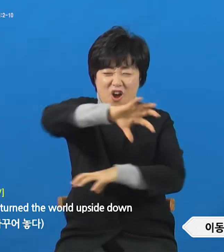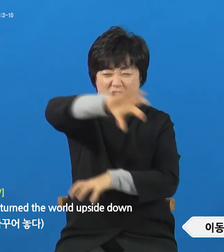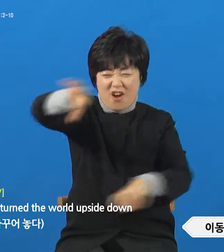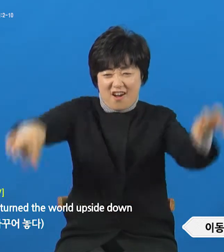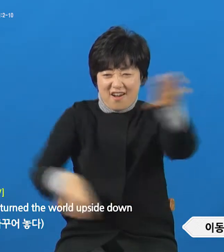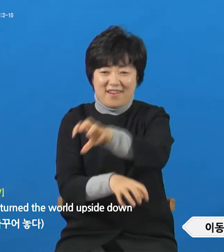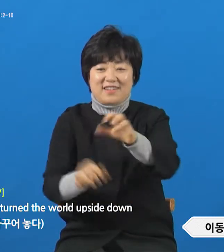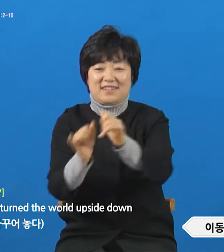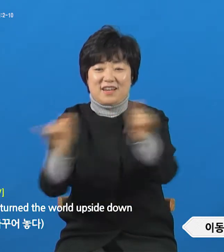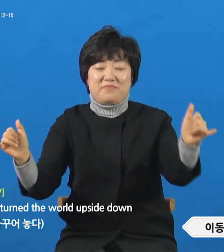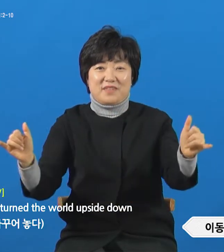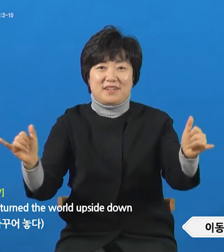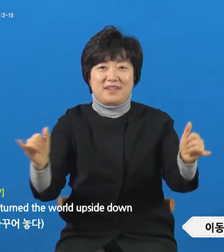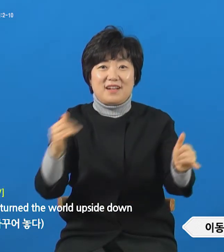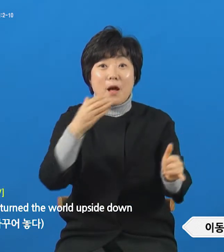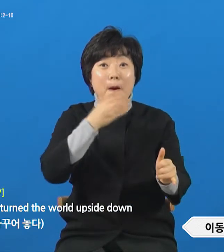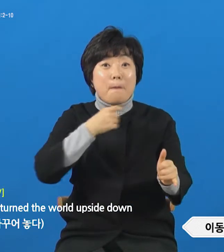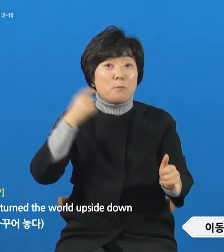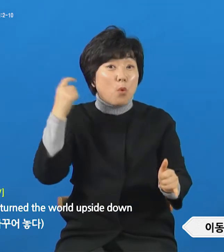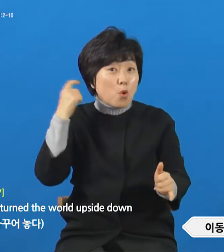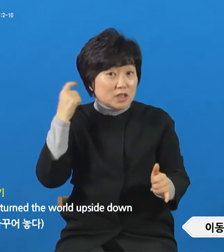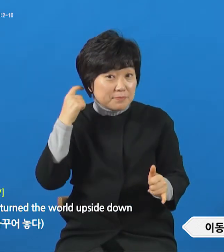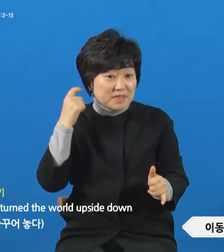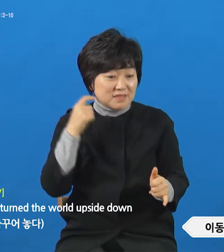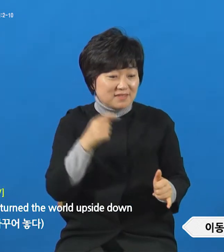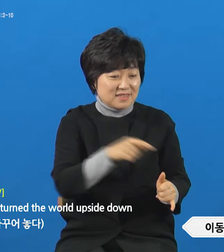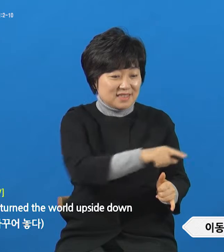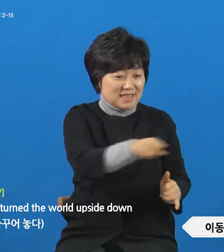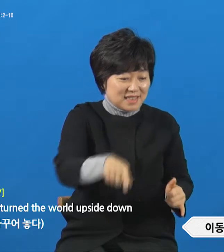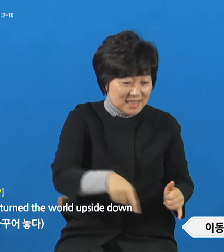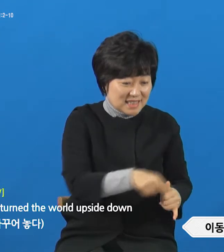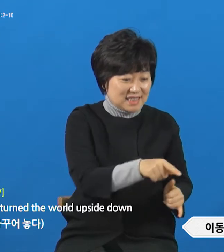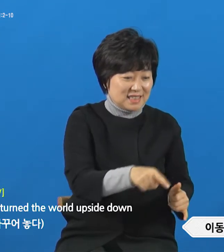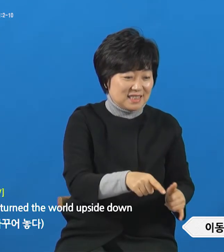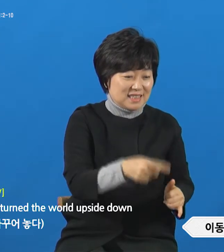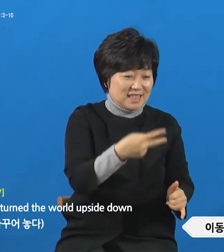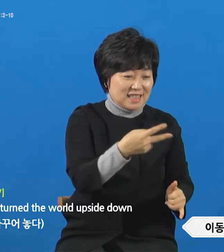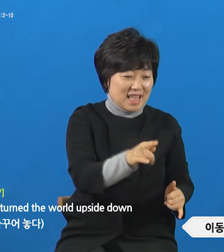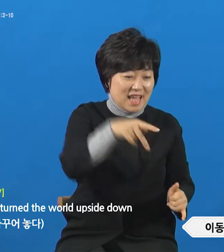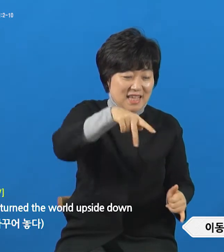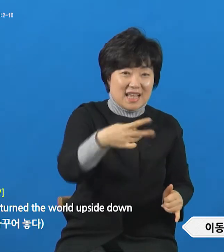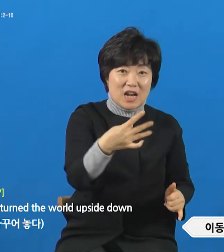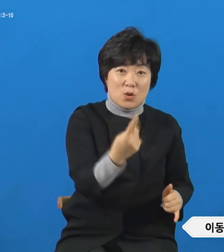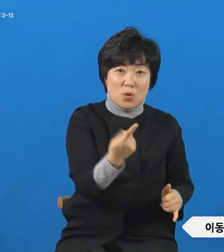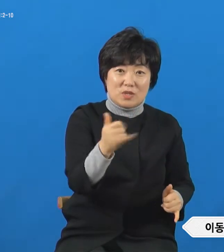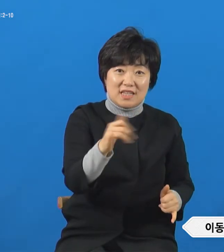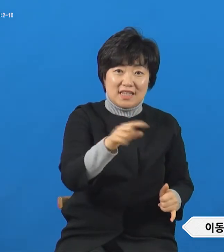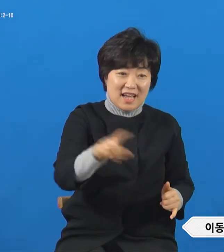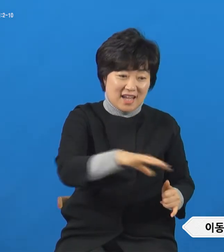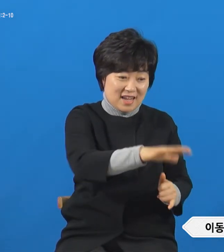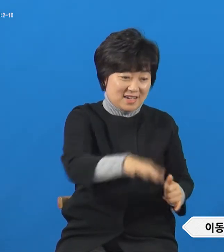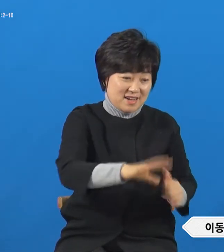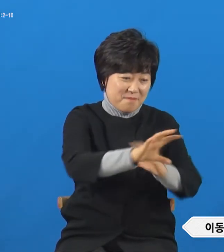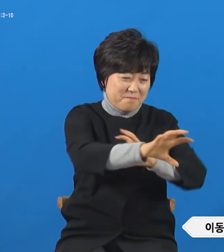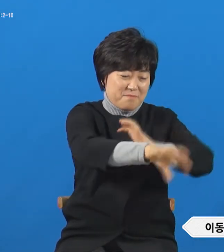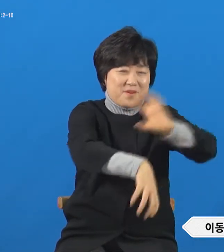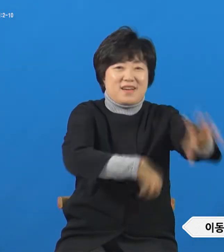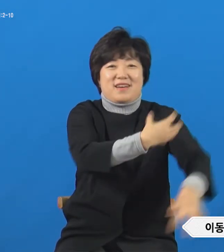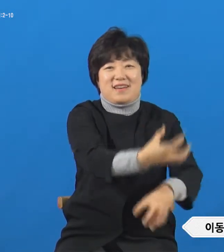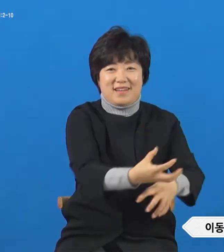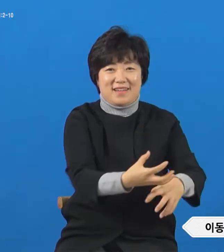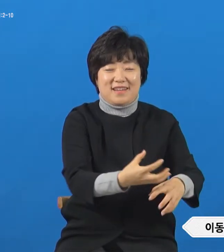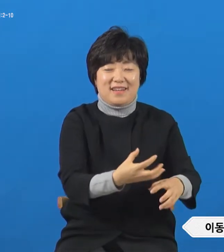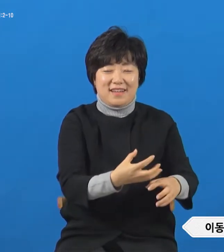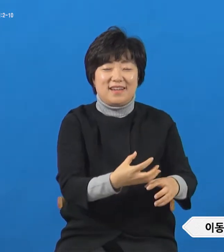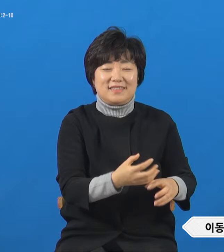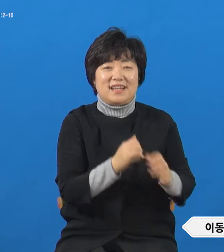사람들. 복음은 데살로니가를 뒤집어 바꾸어 놓았습니다. 이것이 부흥인 것입니다. 이번 문경에 그런